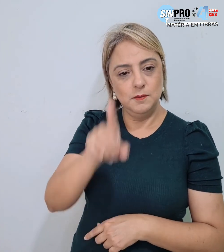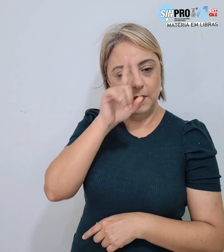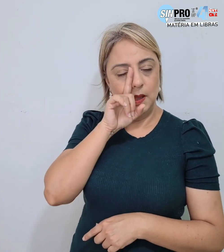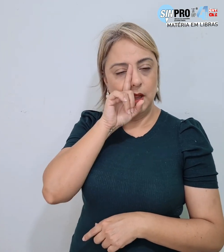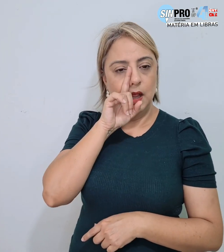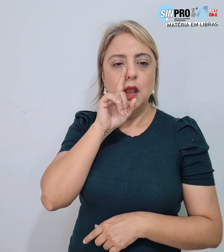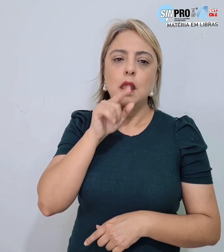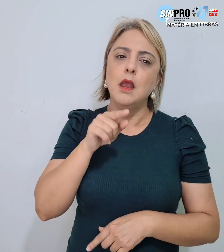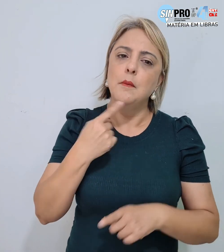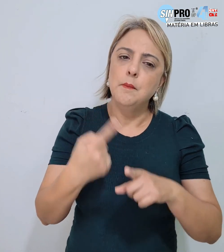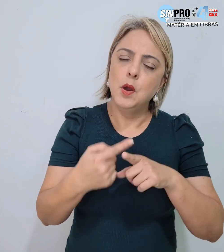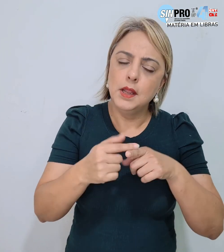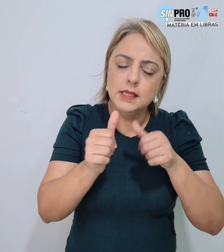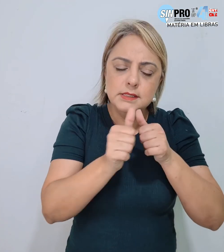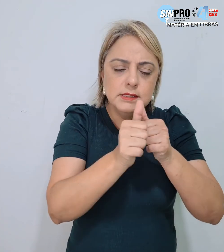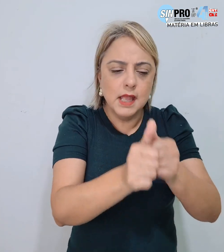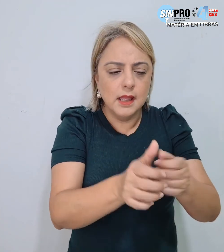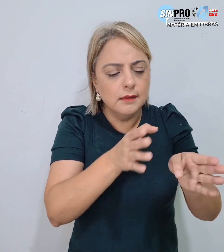seguindo as recomendações sanitárias